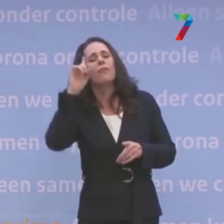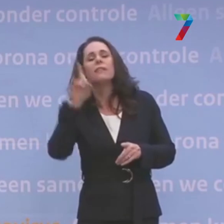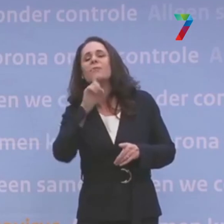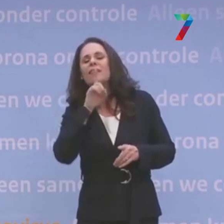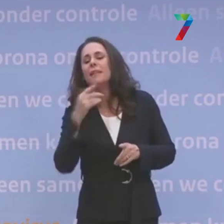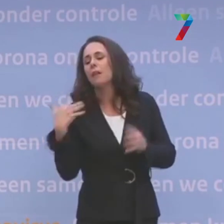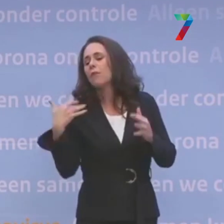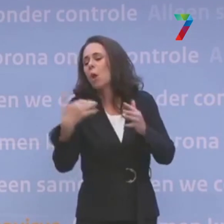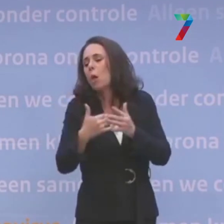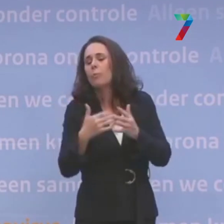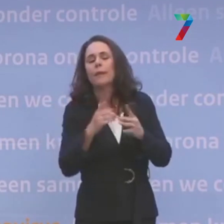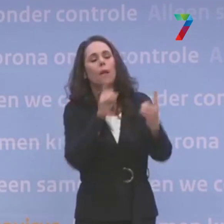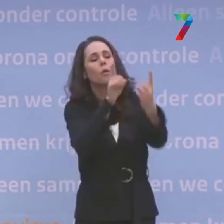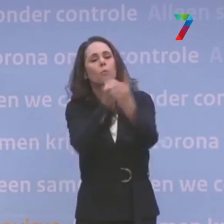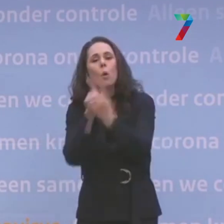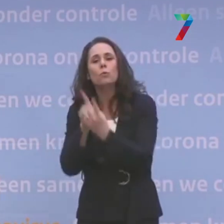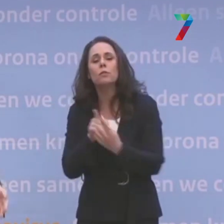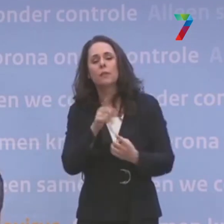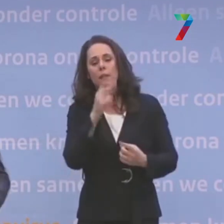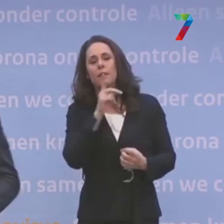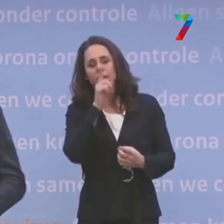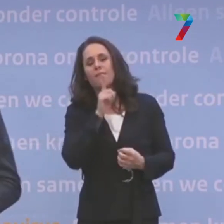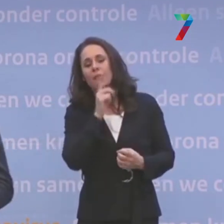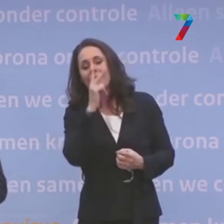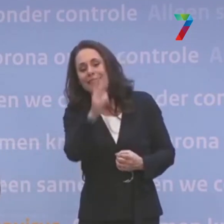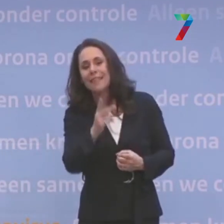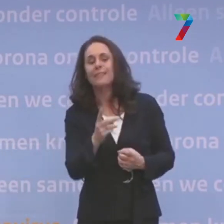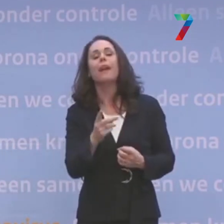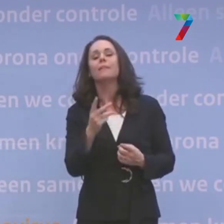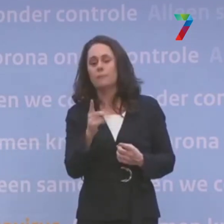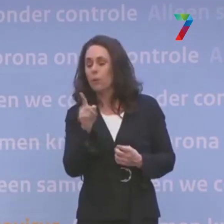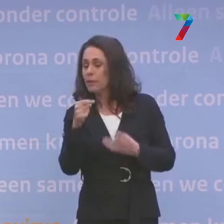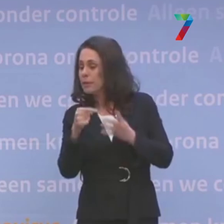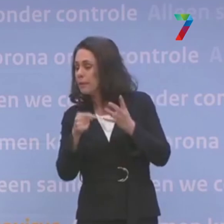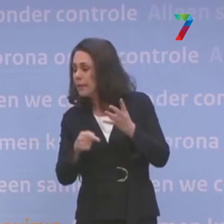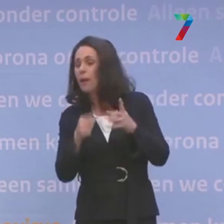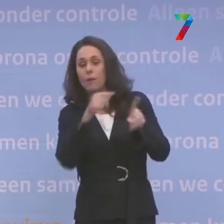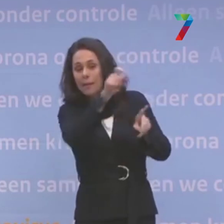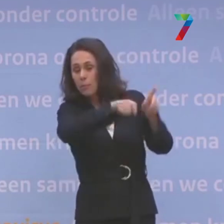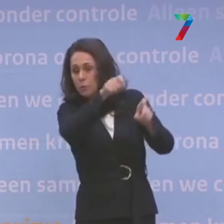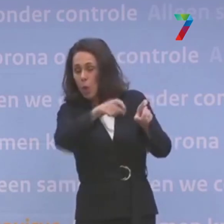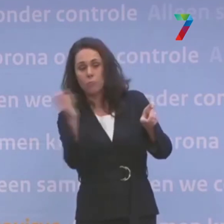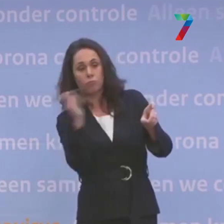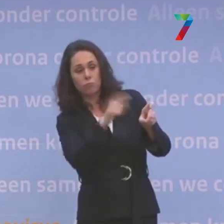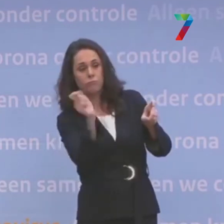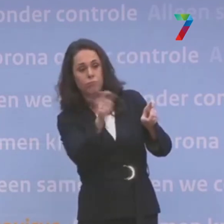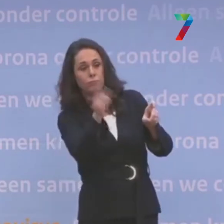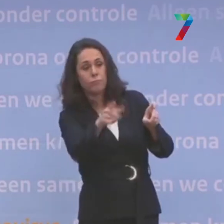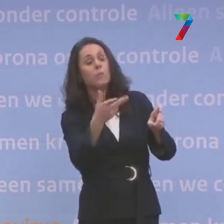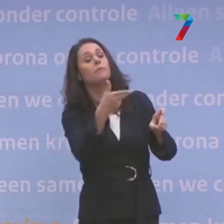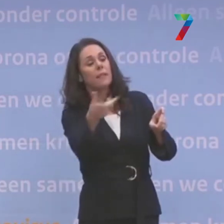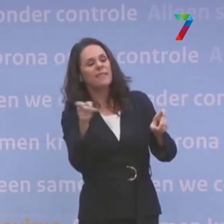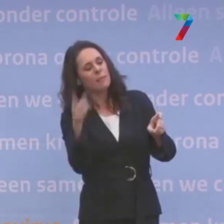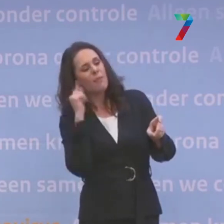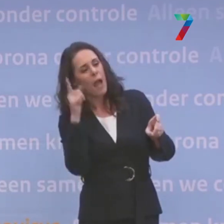gezien. Nou, dan gaan we met u praten, wie heeft u gezien? En die mensen krijgen bericht, u heeft die mevrouw gezien, die heeft een vervelende kwaal. U zou dat ook kunnen overdragen